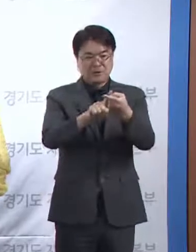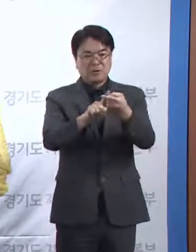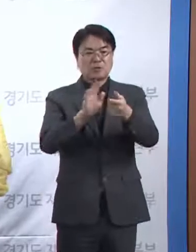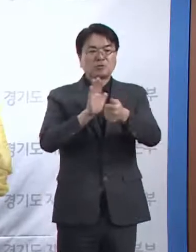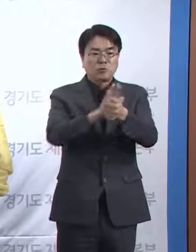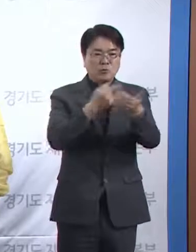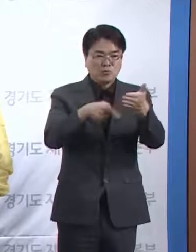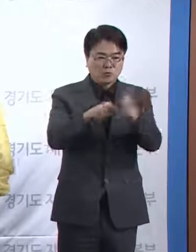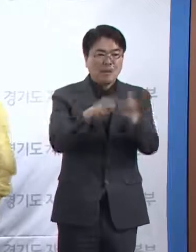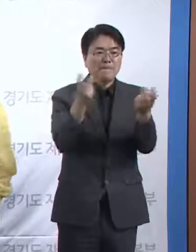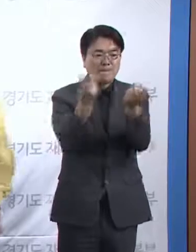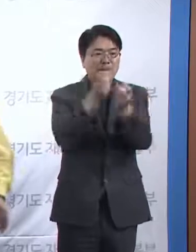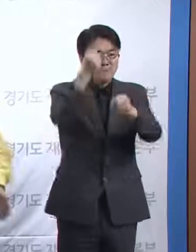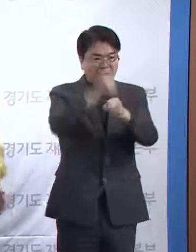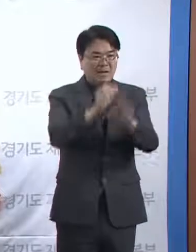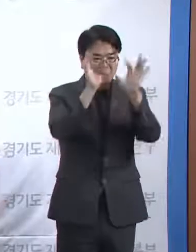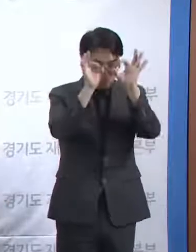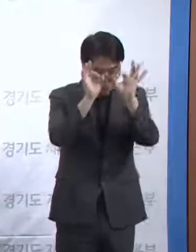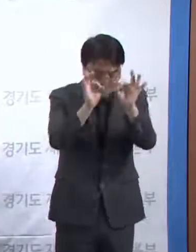노력하겠다는 말씀드리겠습니다. 이상입니다.